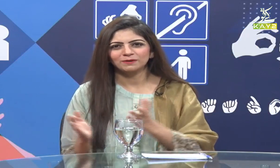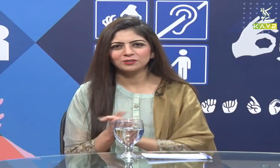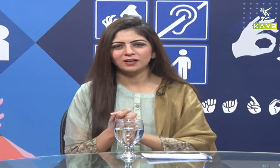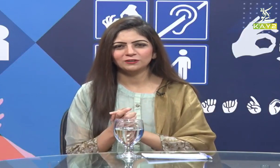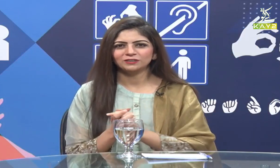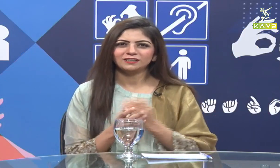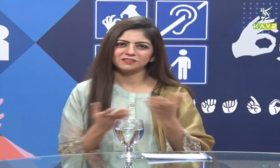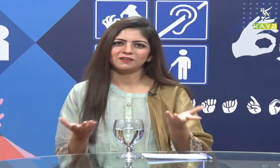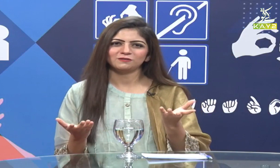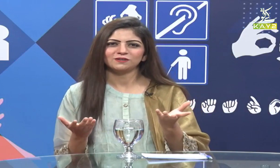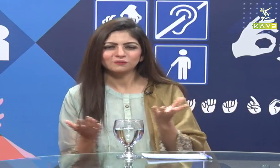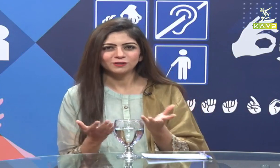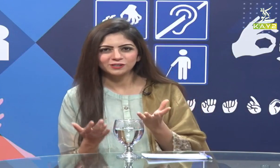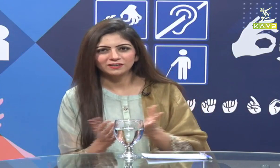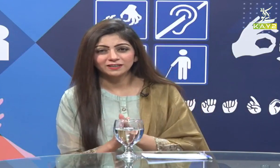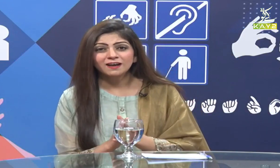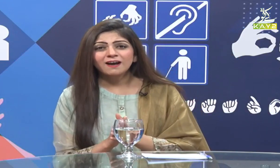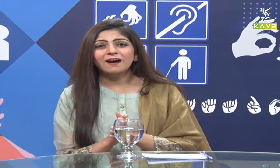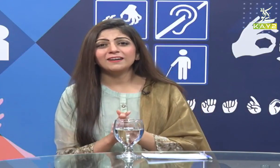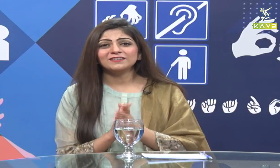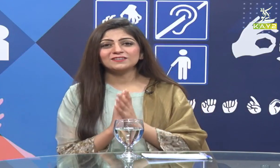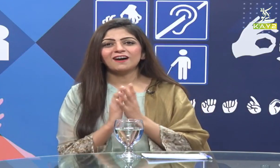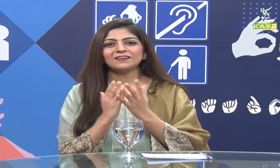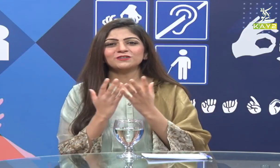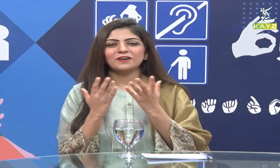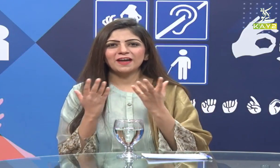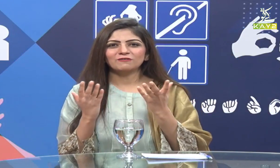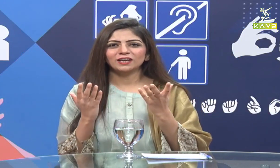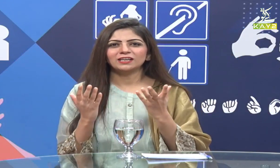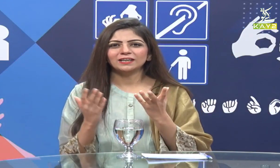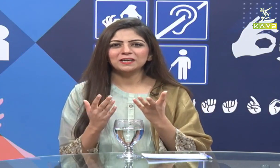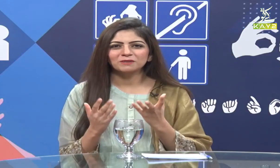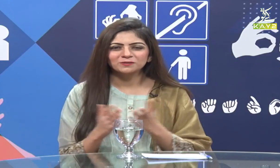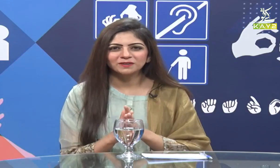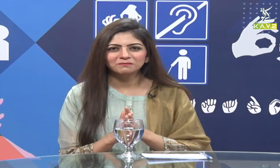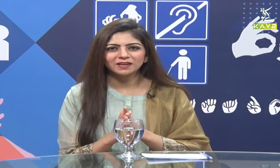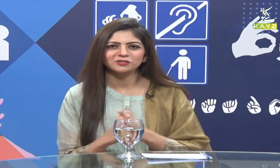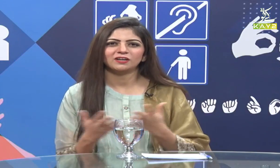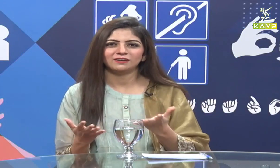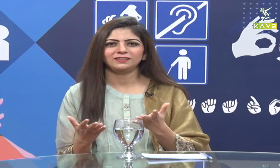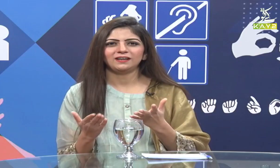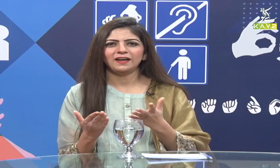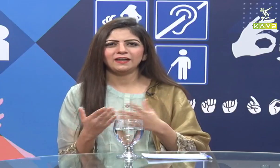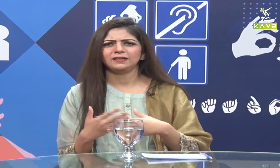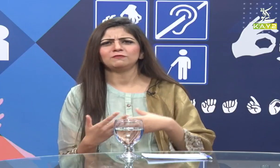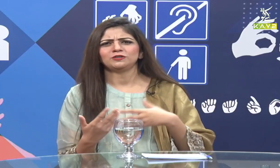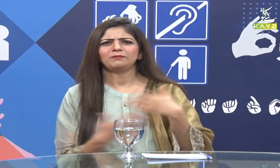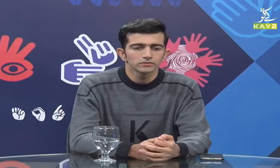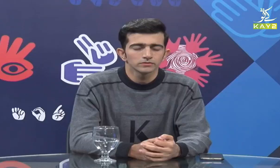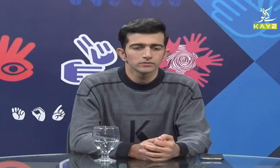में शरारती होता था। जिस तरह उसने स्टोरी शेयर की, हर इंसान जो है वो कहीं ना कहीं बचपन में शरारती रहा है, लेकिन वो जब बड़ा होता जाता